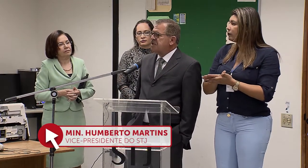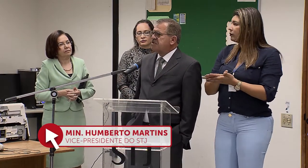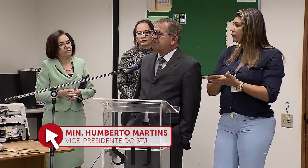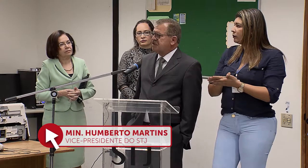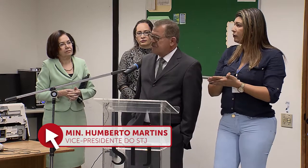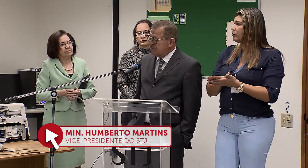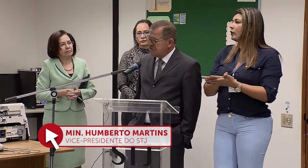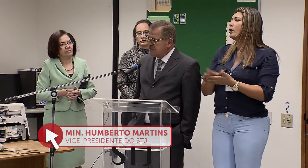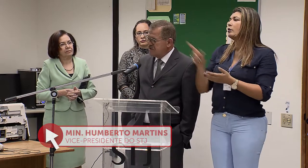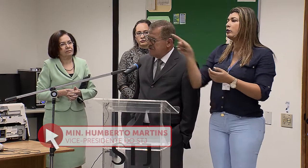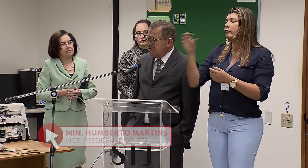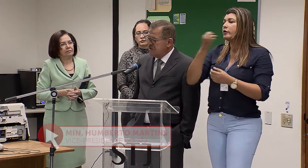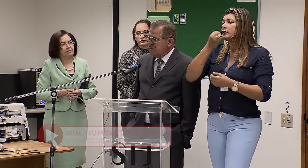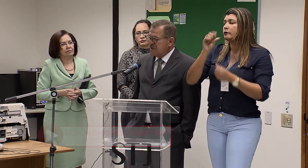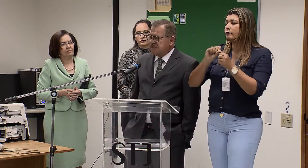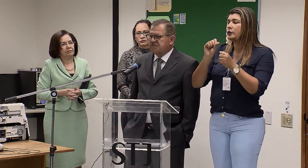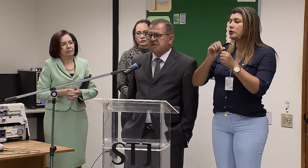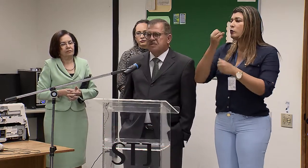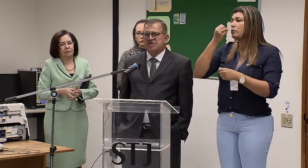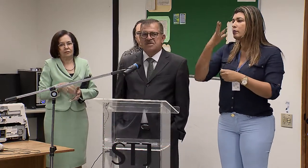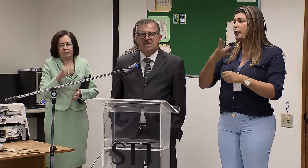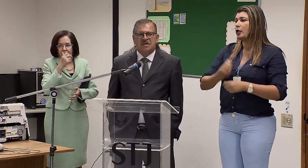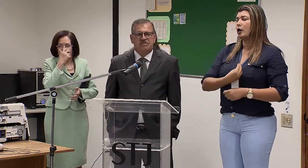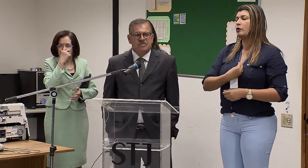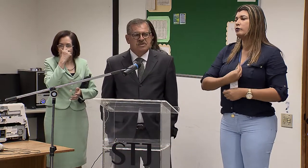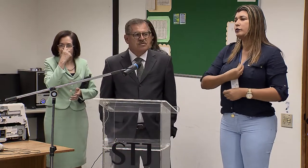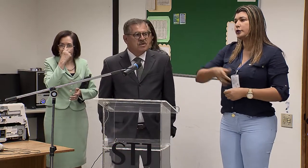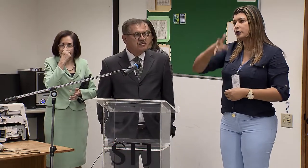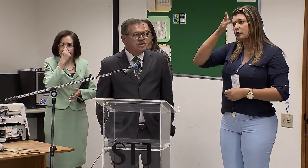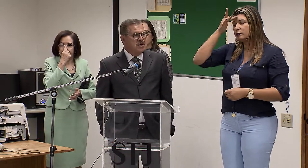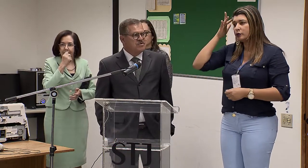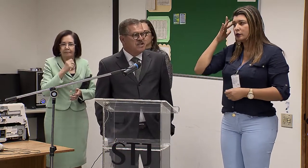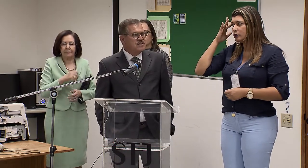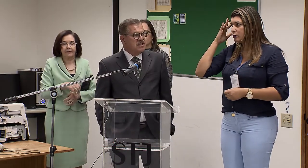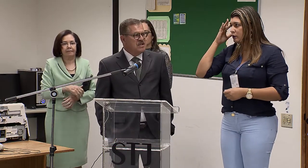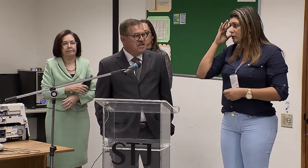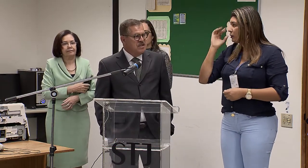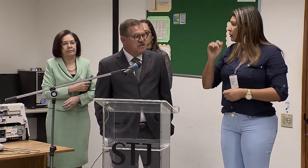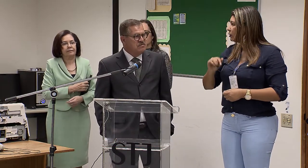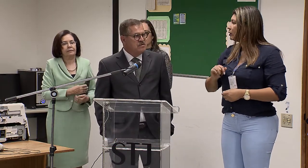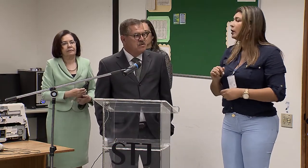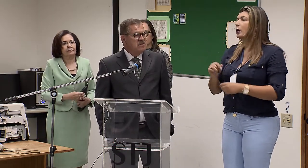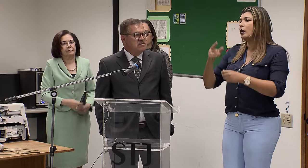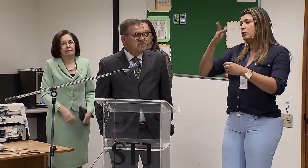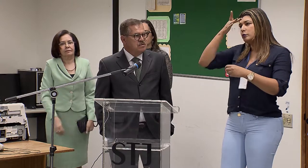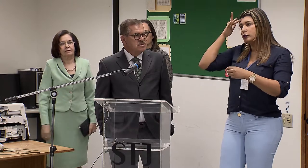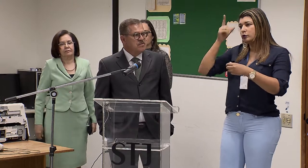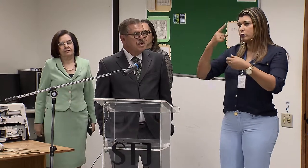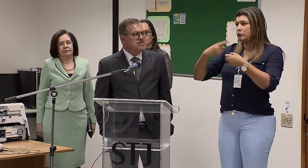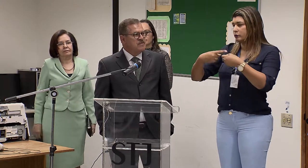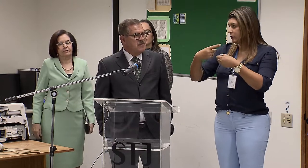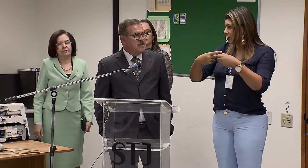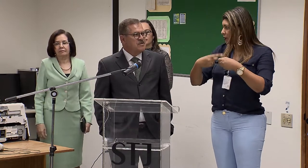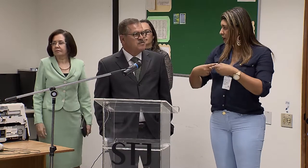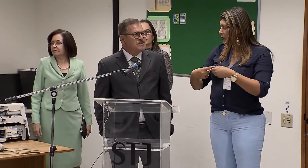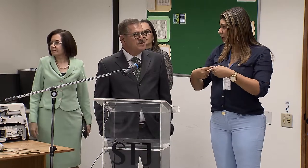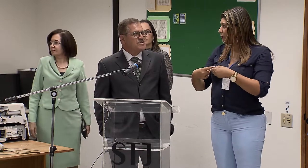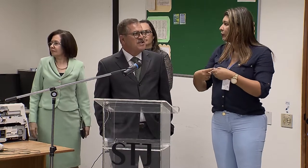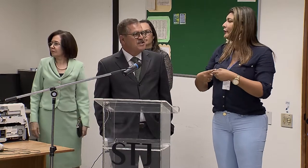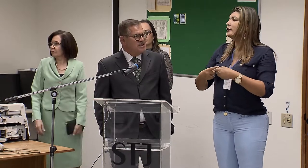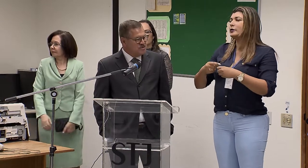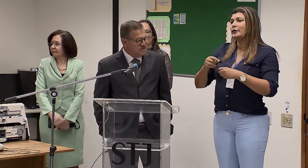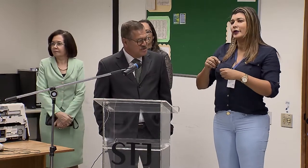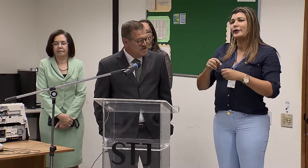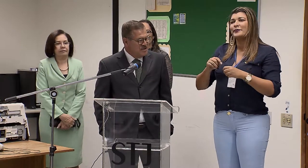de muitas pessoas. As pessoas que buscam o Tribunal da Cidadania buscam resolver os